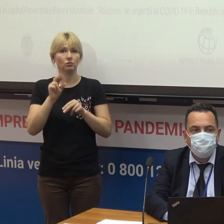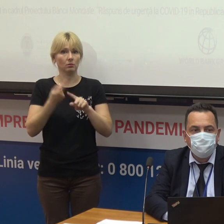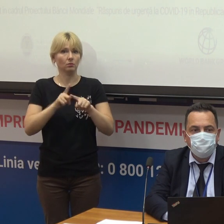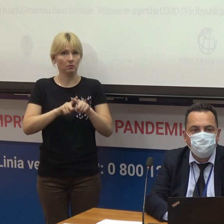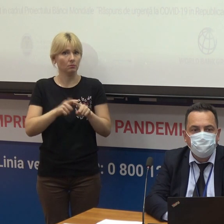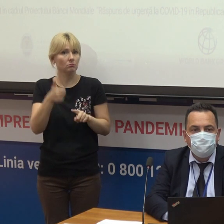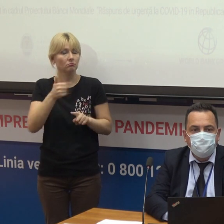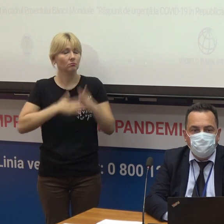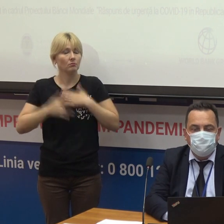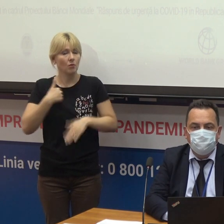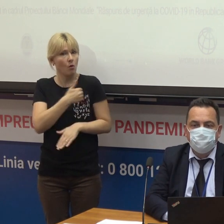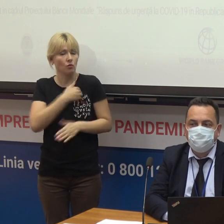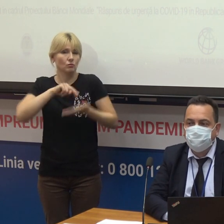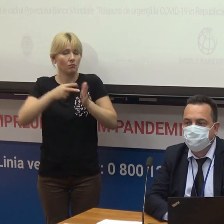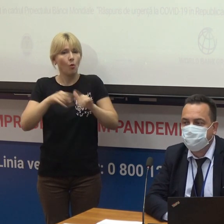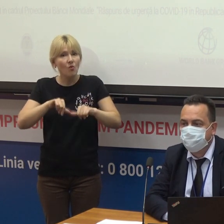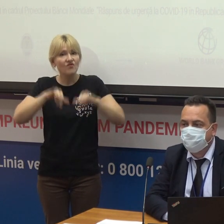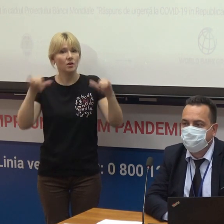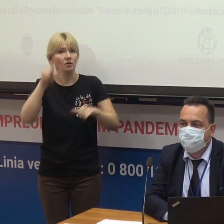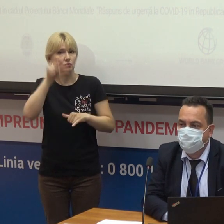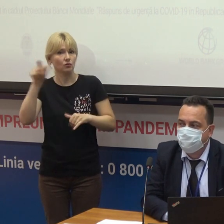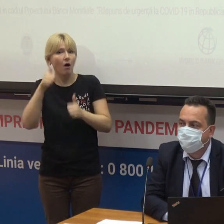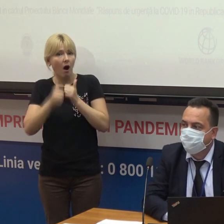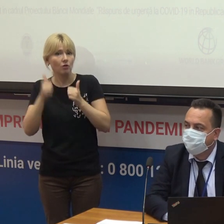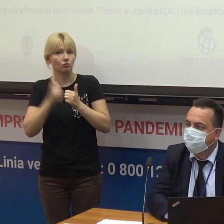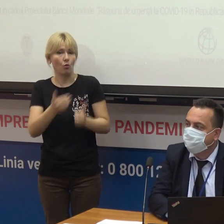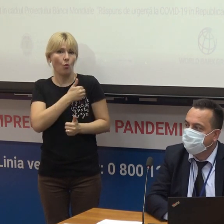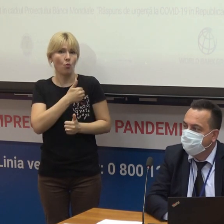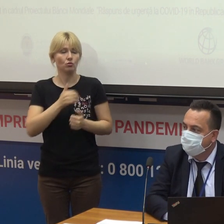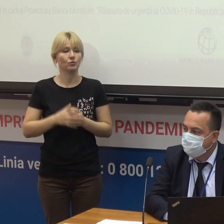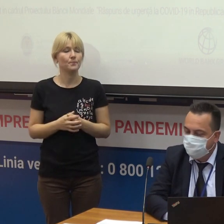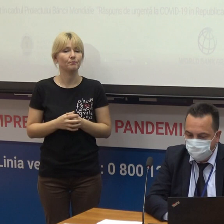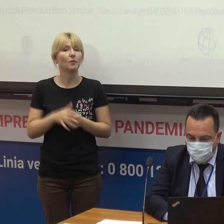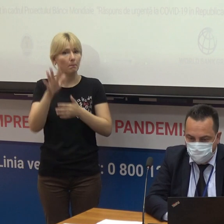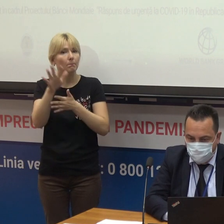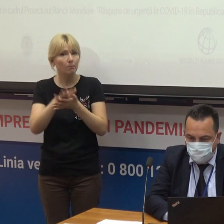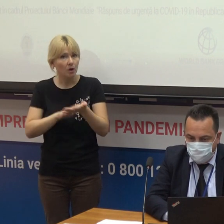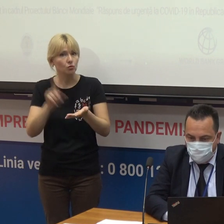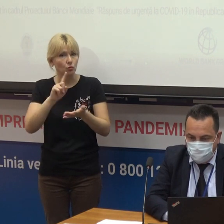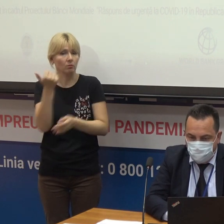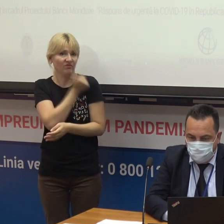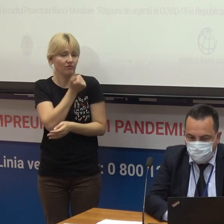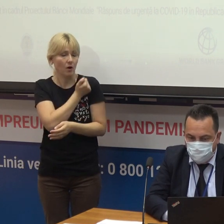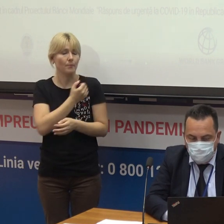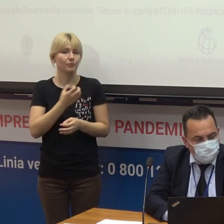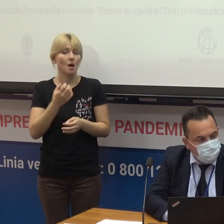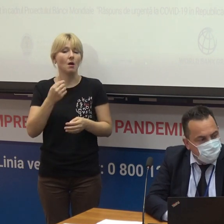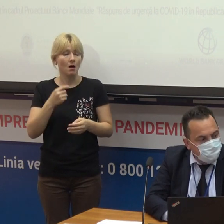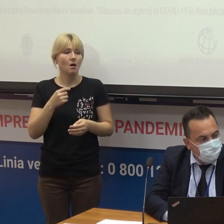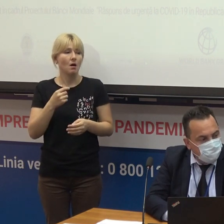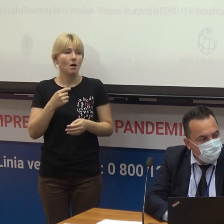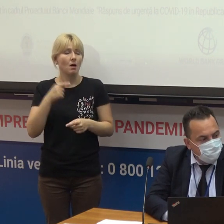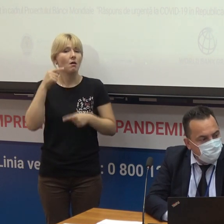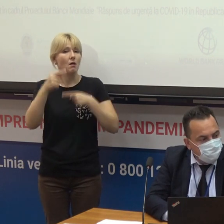planificăm creșterea acestui număr zilnic în continuare. În continuare avem